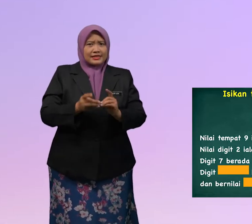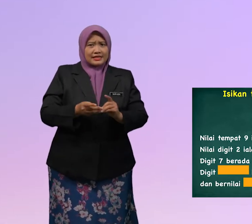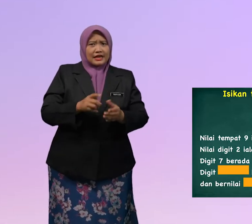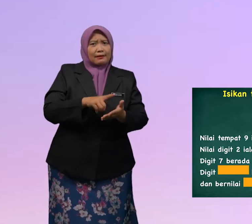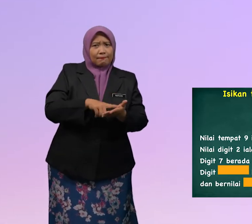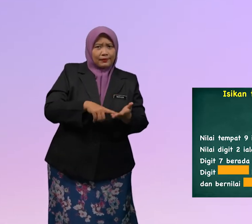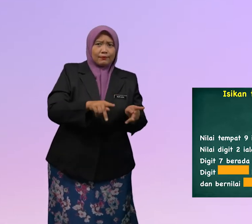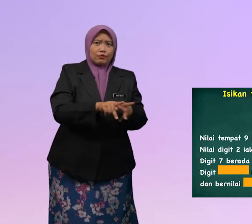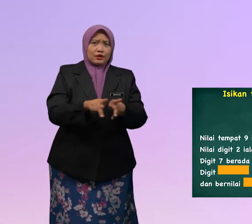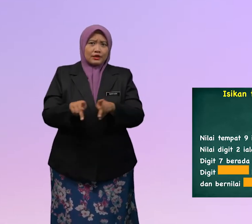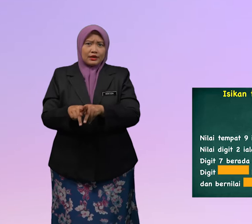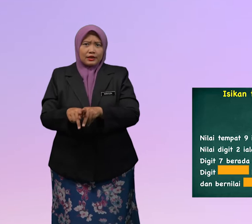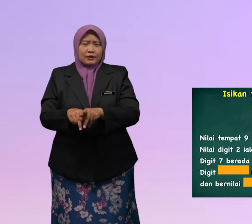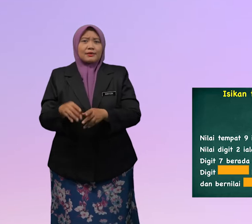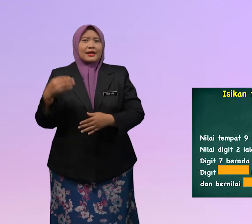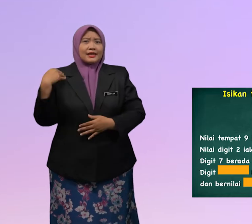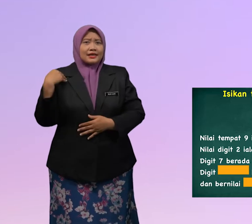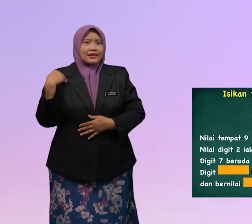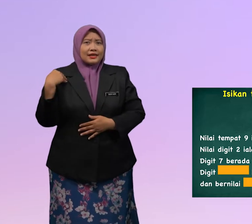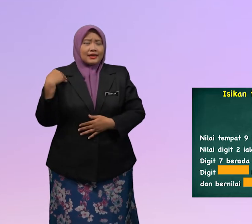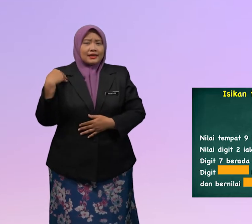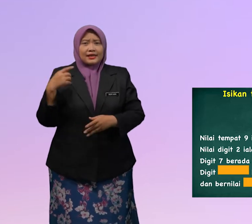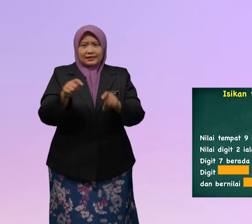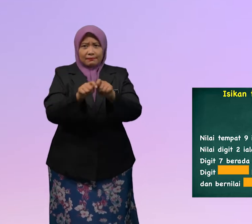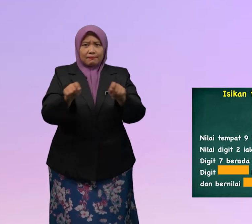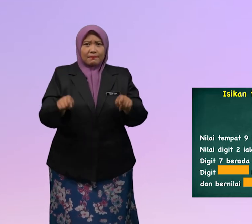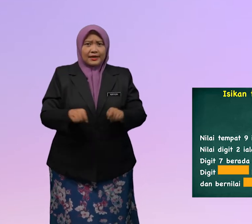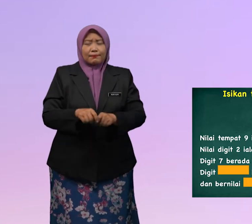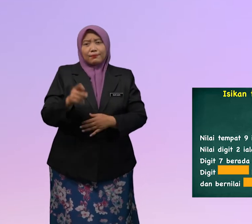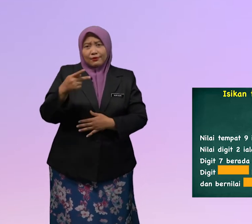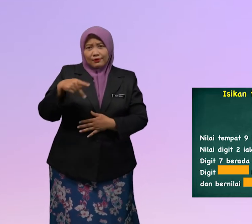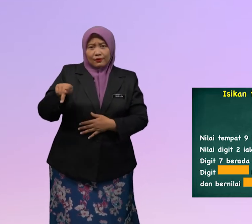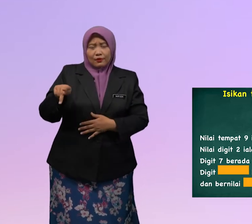Digit apa pula berada di tempat puluh?